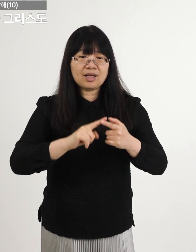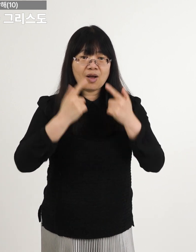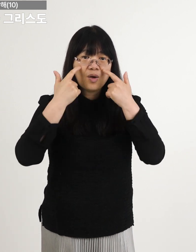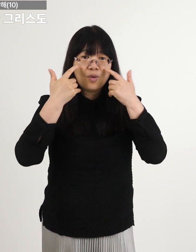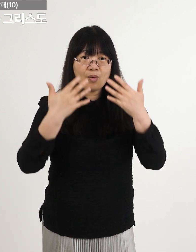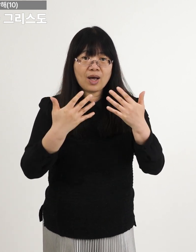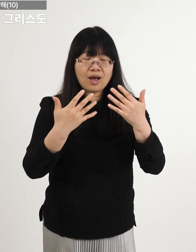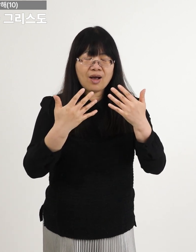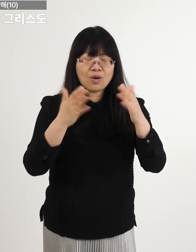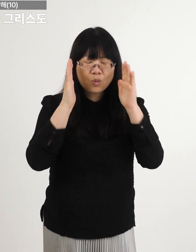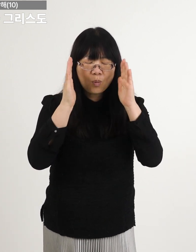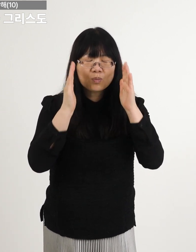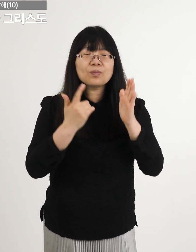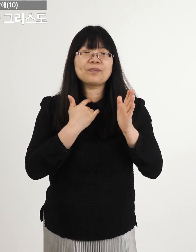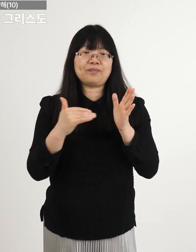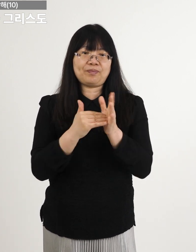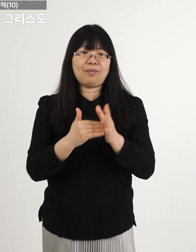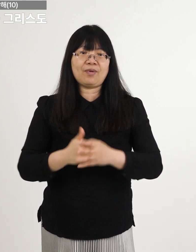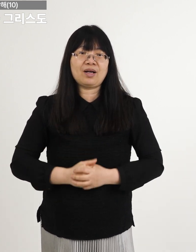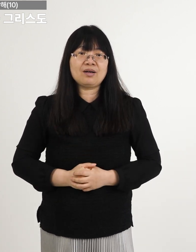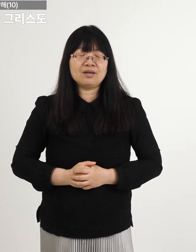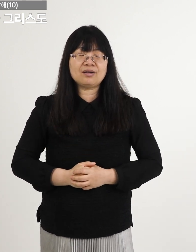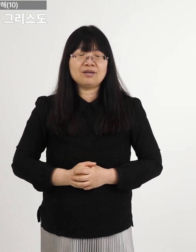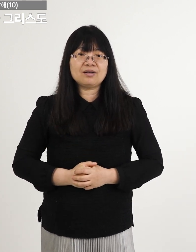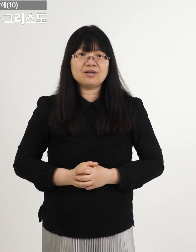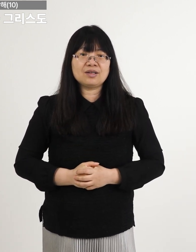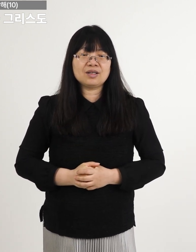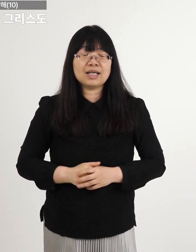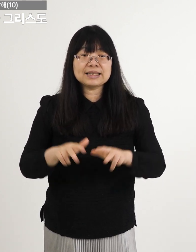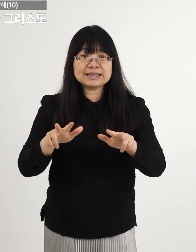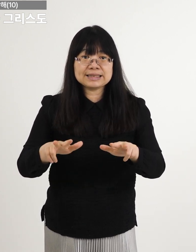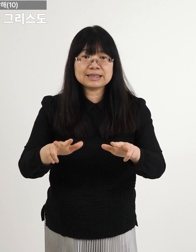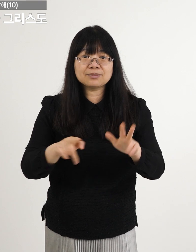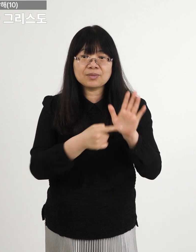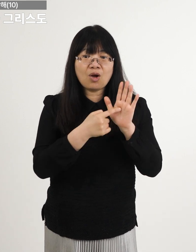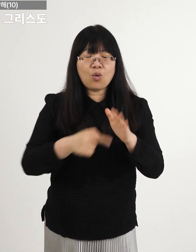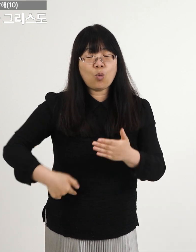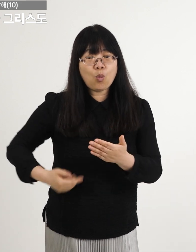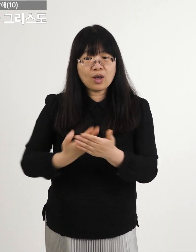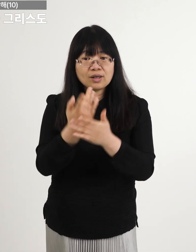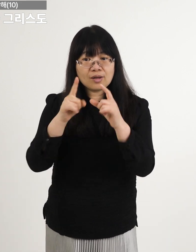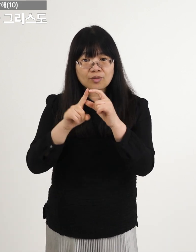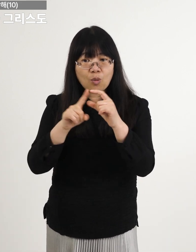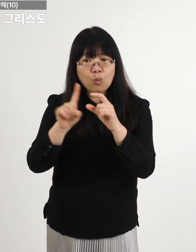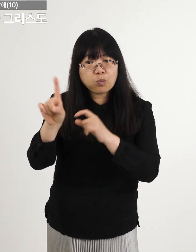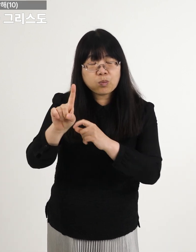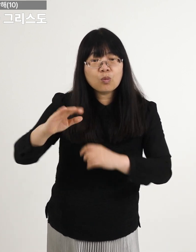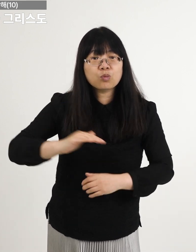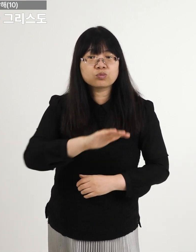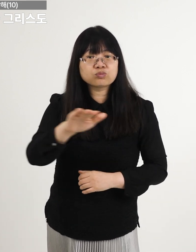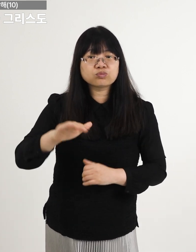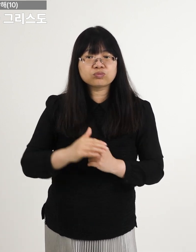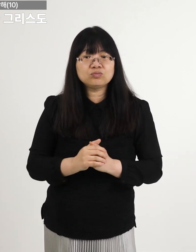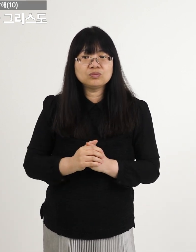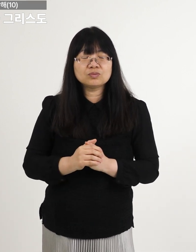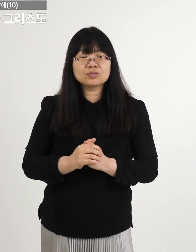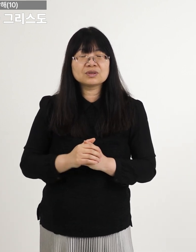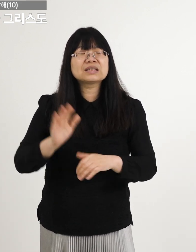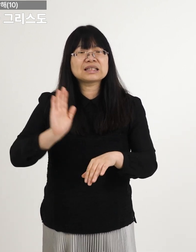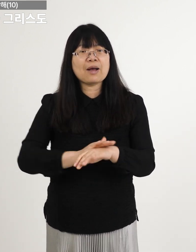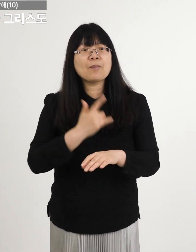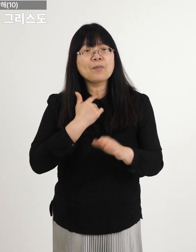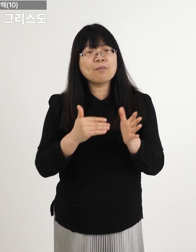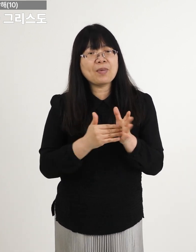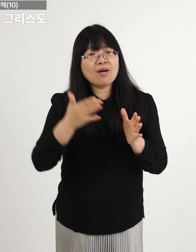정확하게 공부를 하게 되었어요. 우선 여기서 표현한 회개라는 말은 우리가